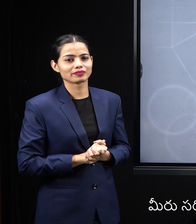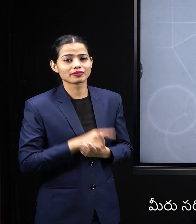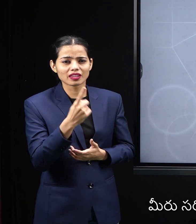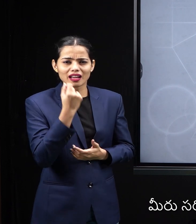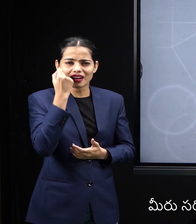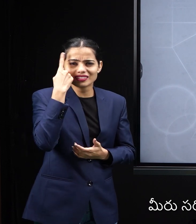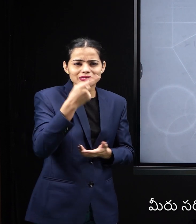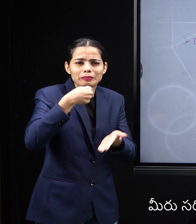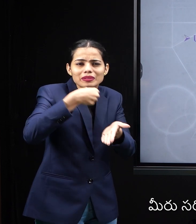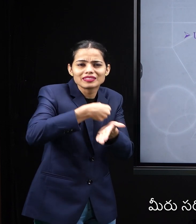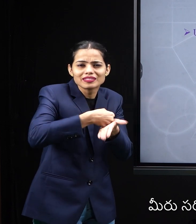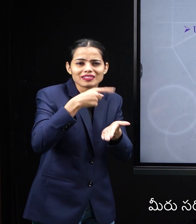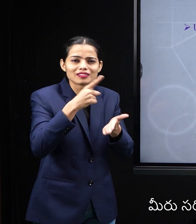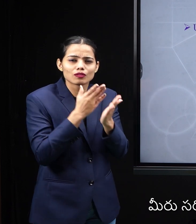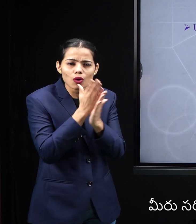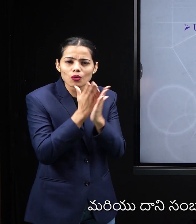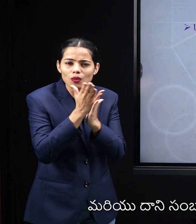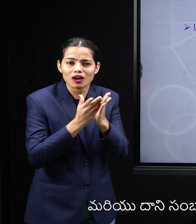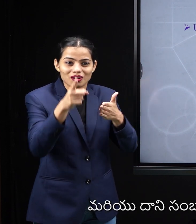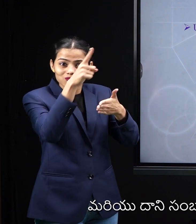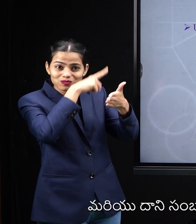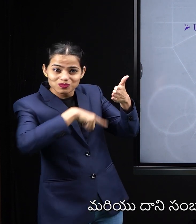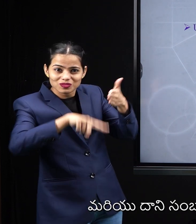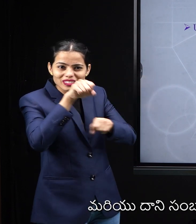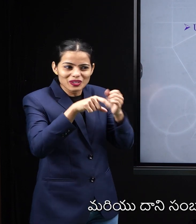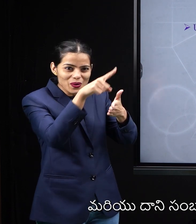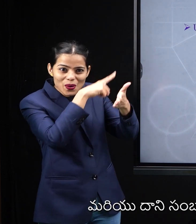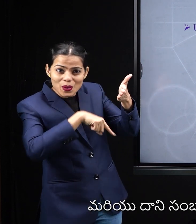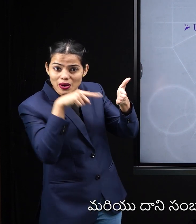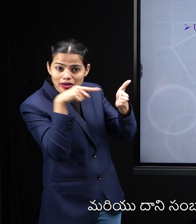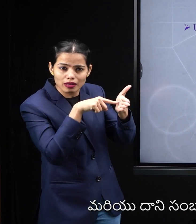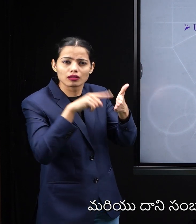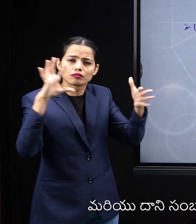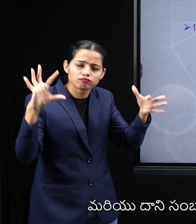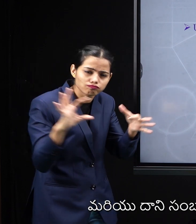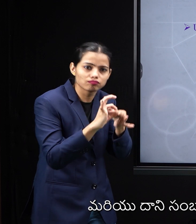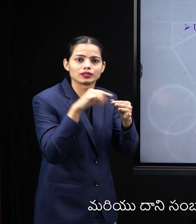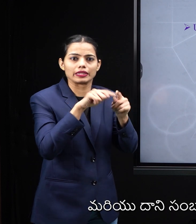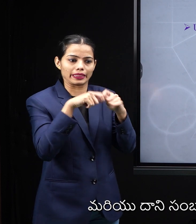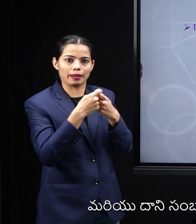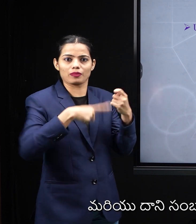యొక్క ప్రాథమిక భాగాలు మరియు దాని సంబంధిత నిబంధనలను అర్థం